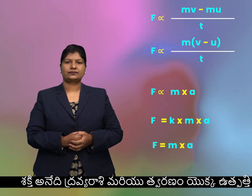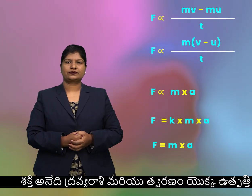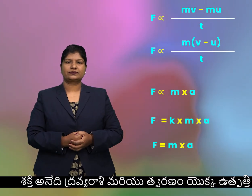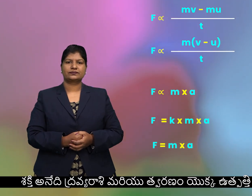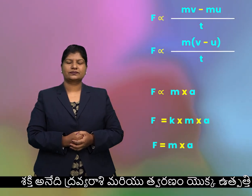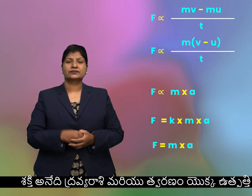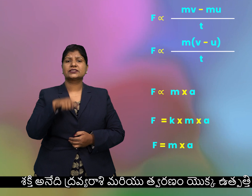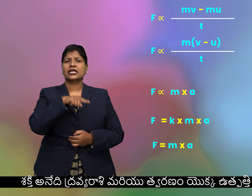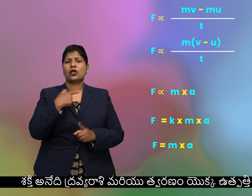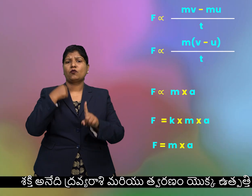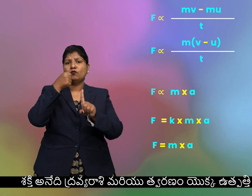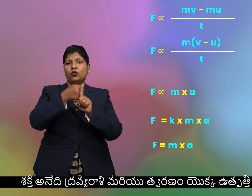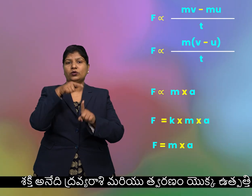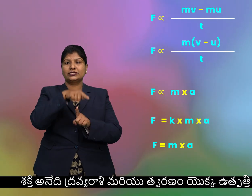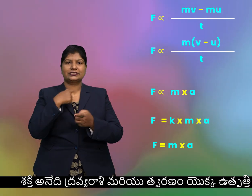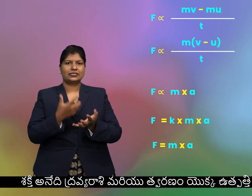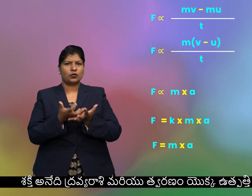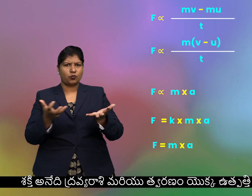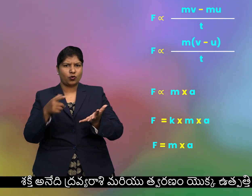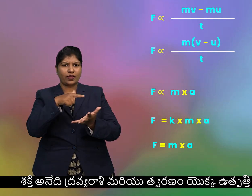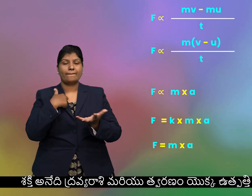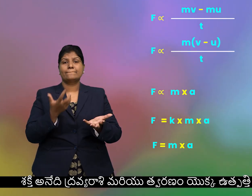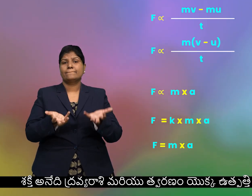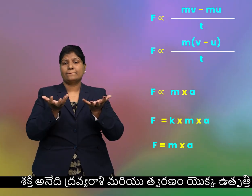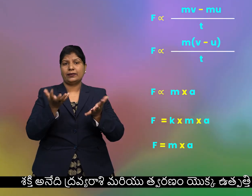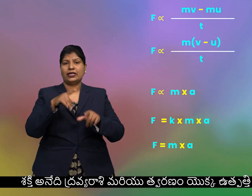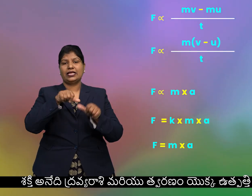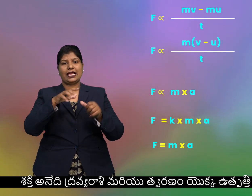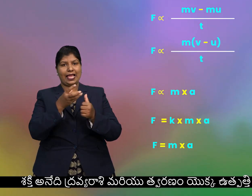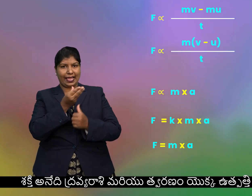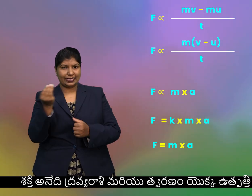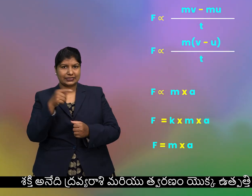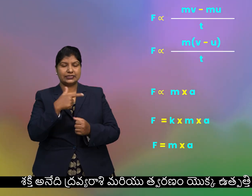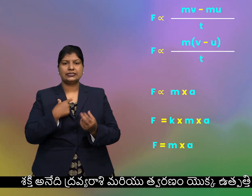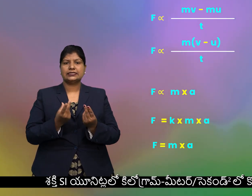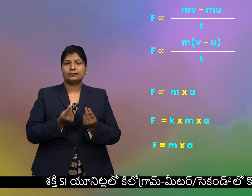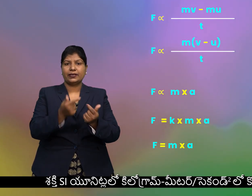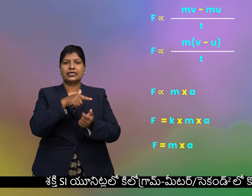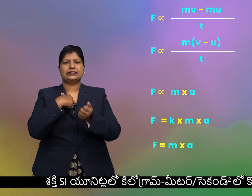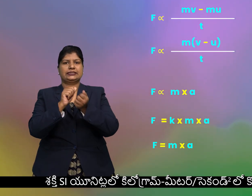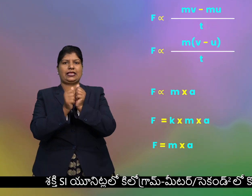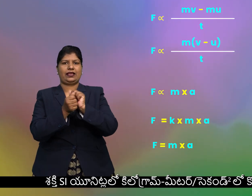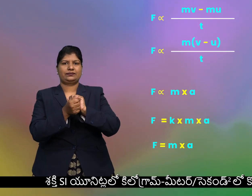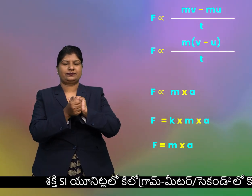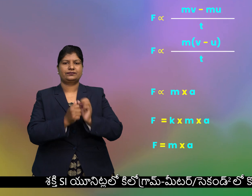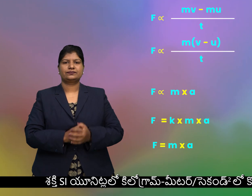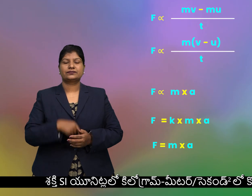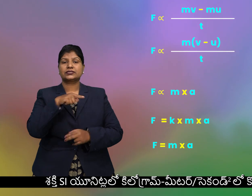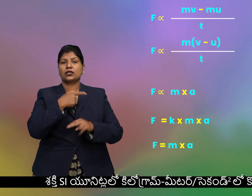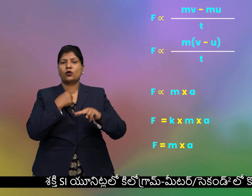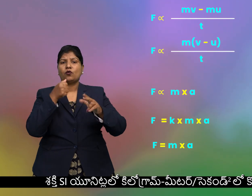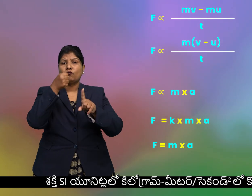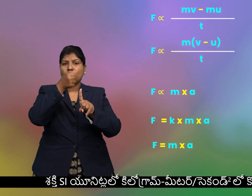శక్తి అనేది ద్రవ్యరాశి మరియు త్వరణం యొక్క ఉత్పత్తి అయినందున శక్తి SI